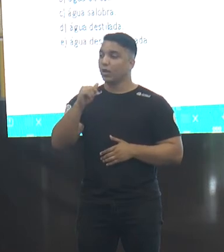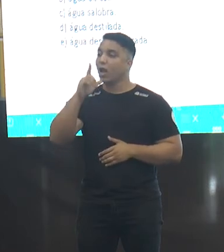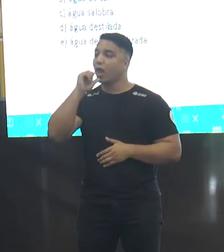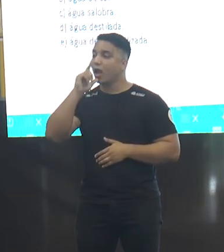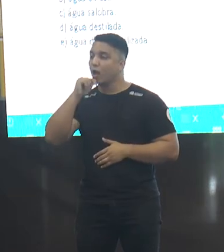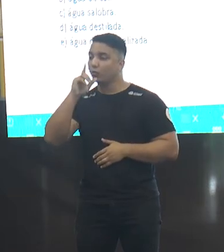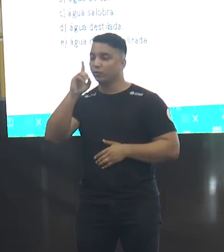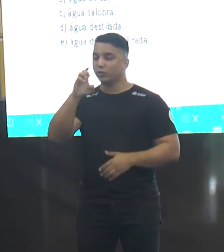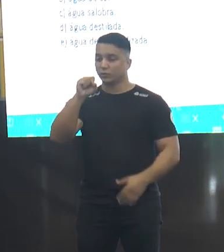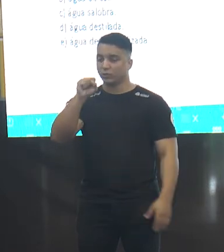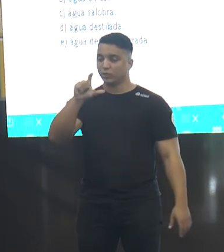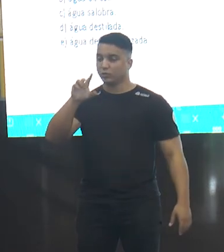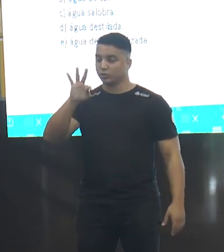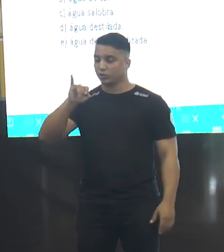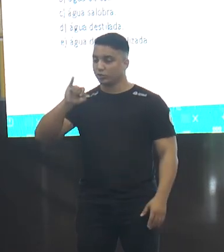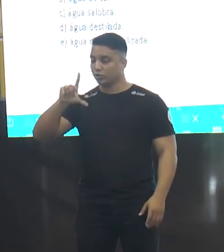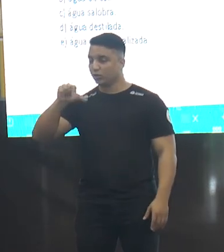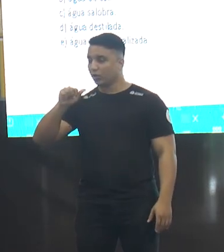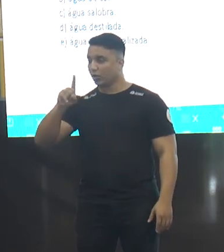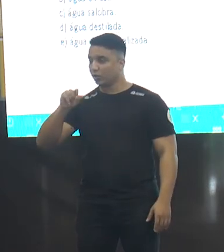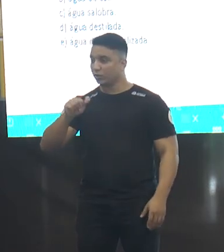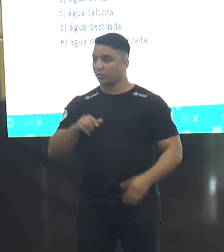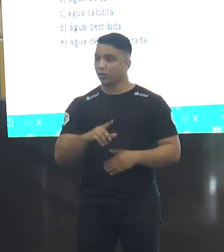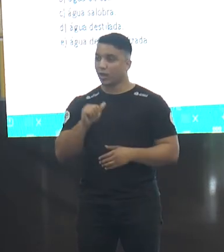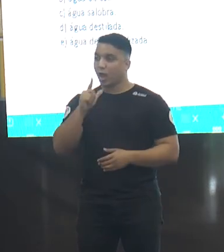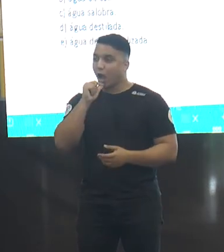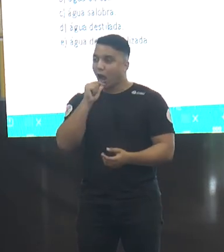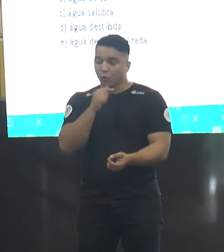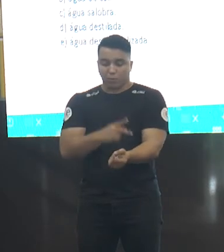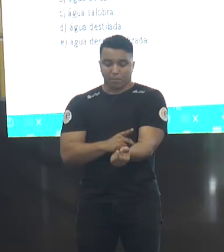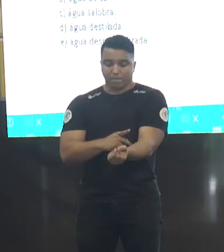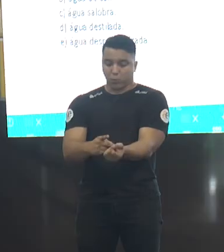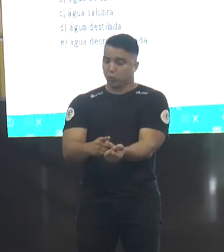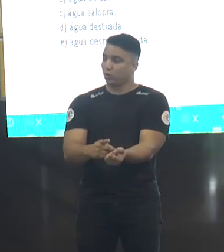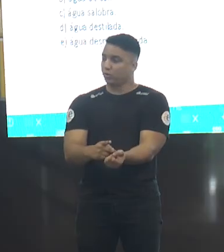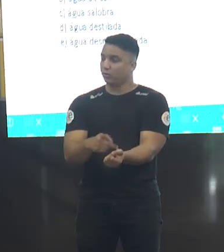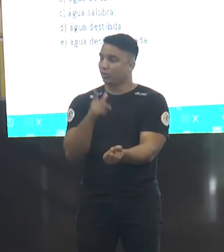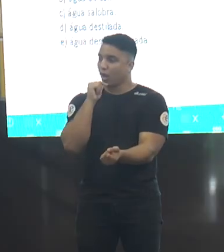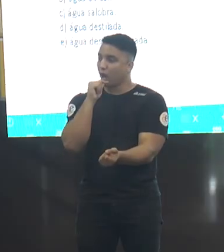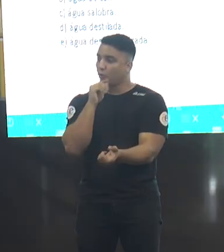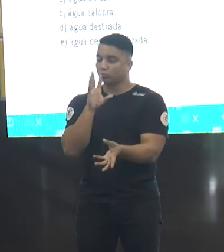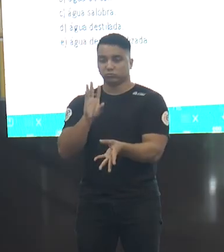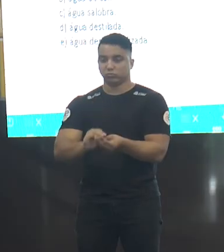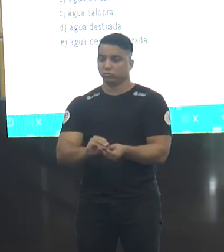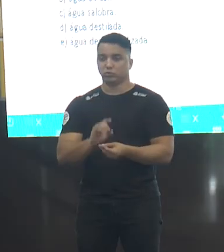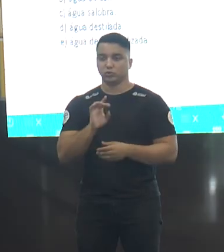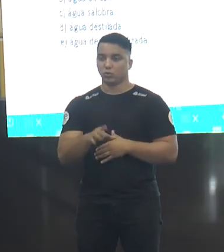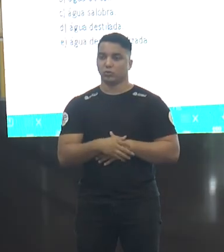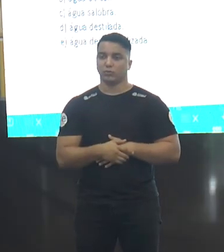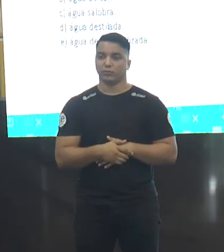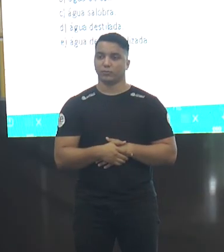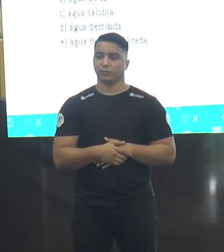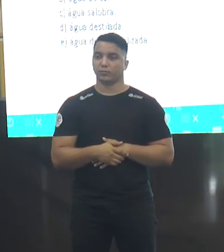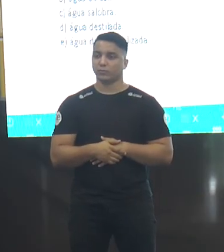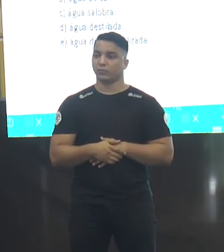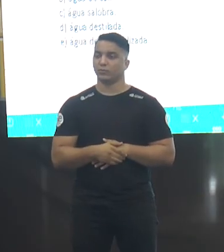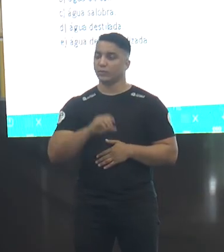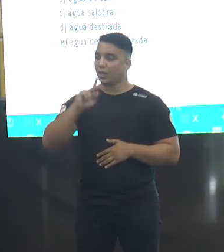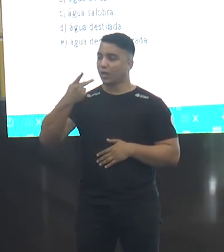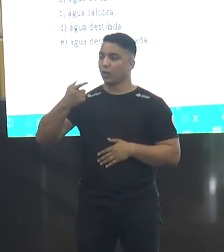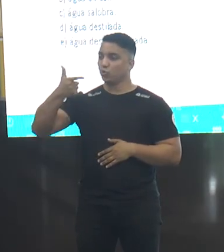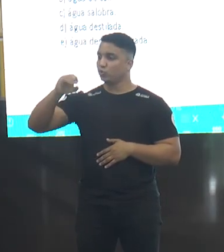destilada. Água destilada é água pura. É só água, mais nada, só